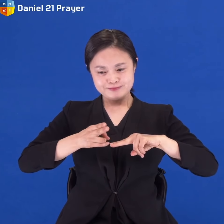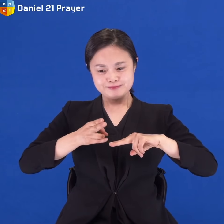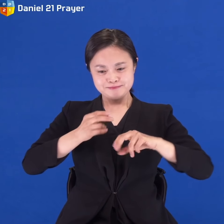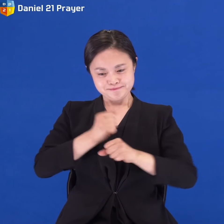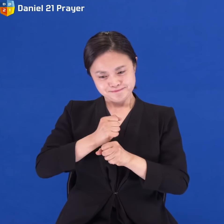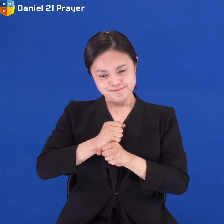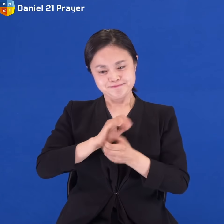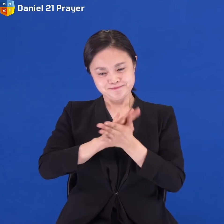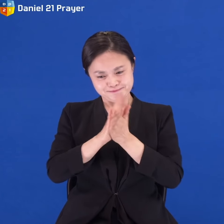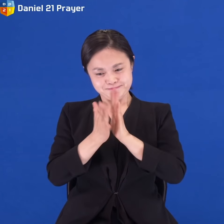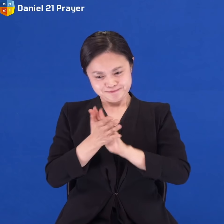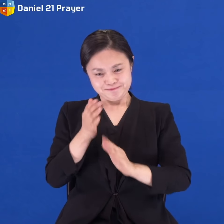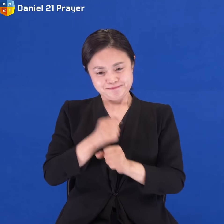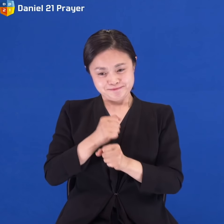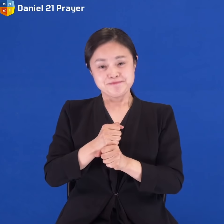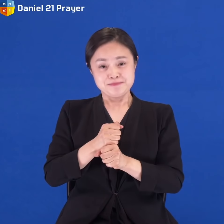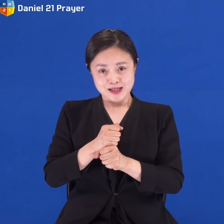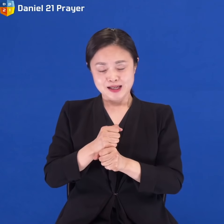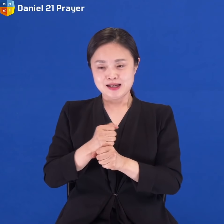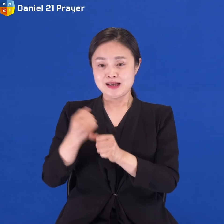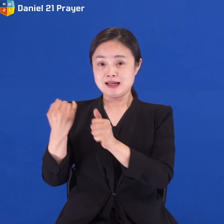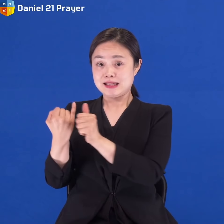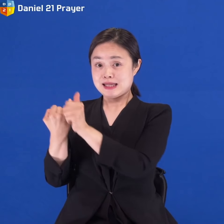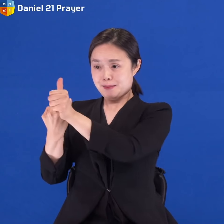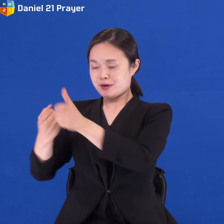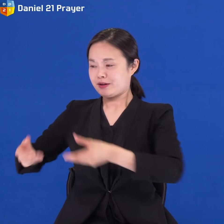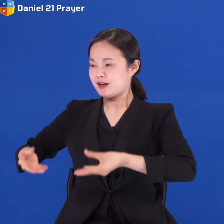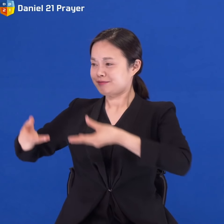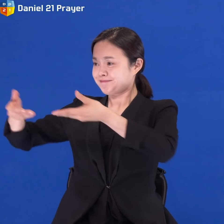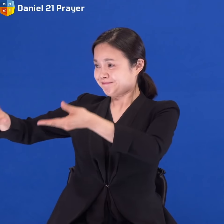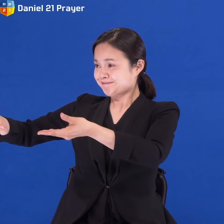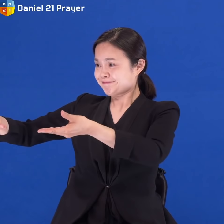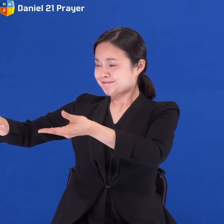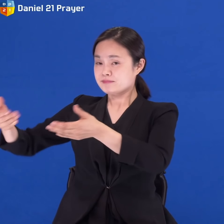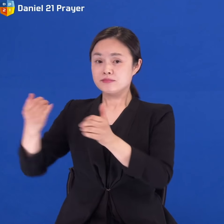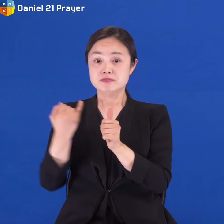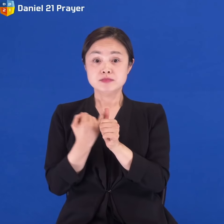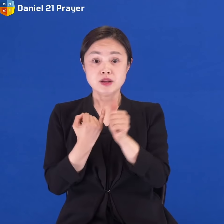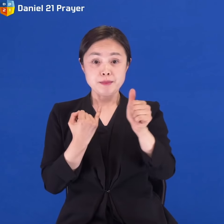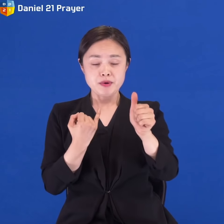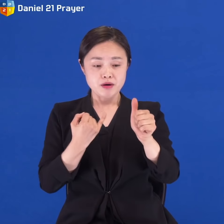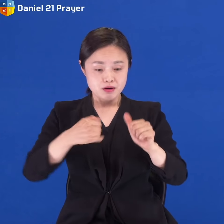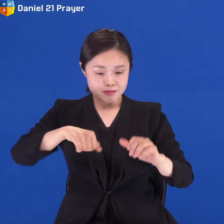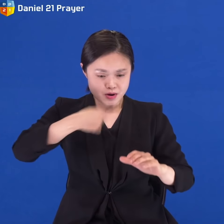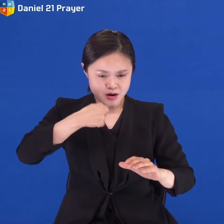제가 새롭게 하소서 간증해서 살짝 비춘 내용 같습니다.